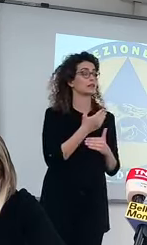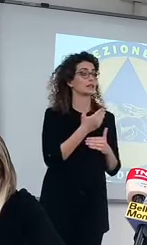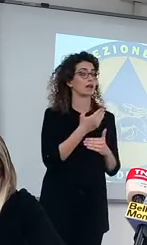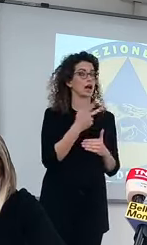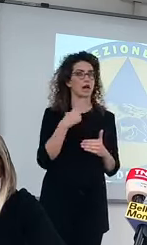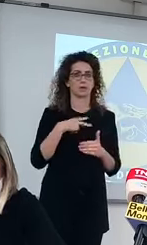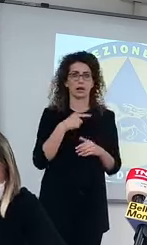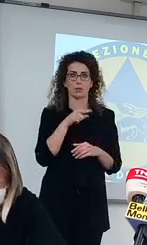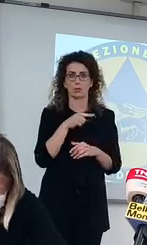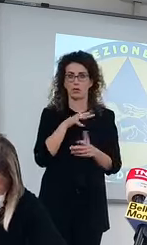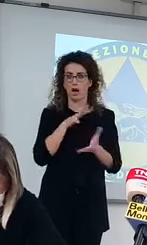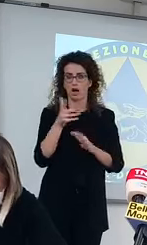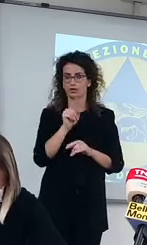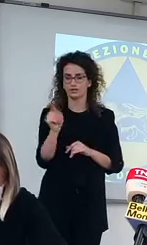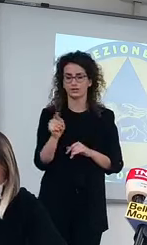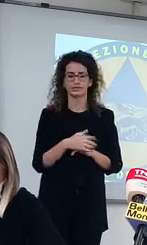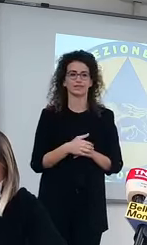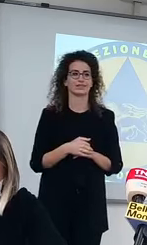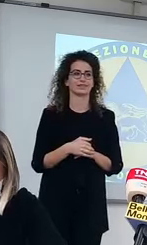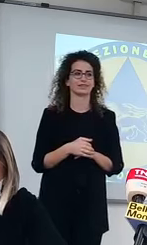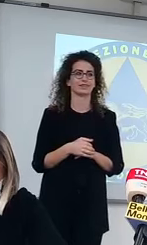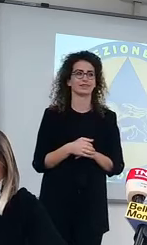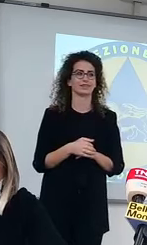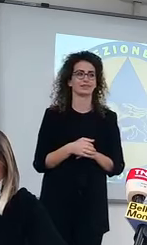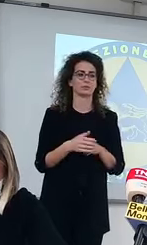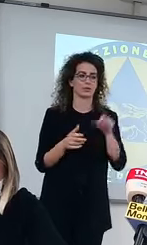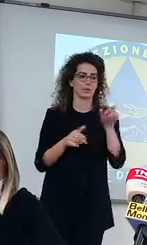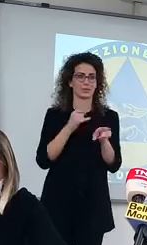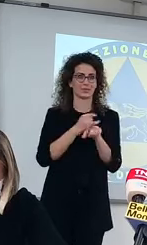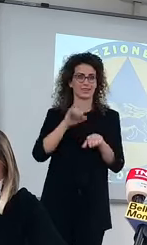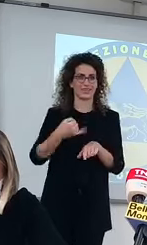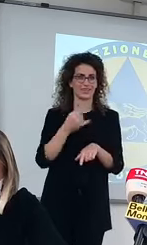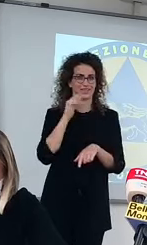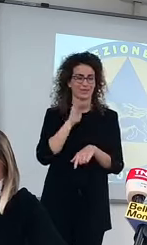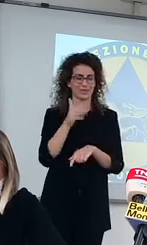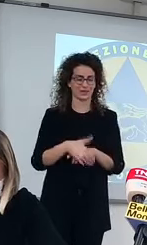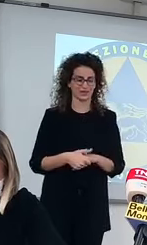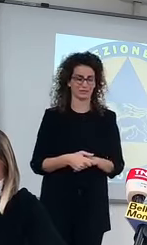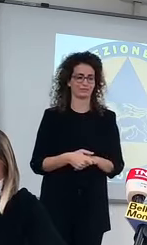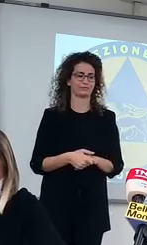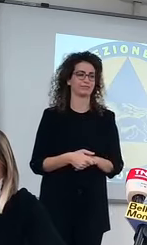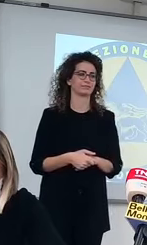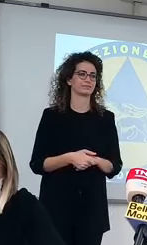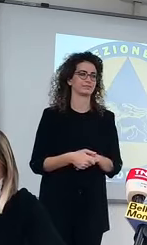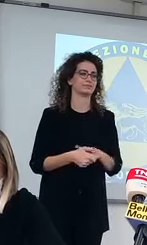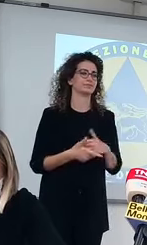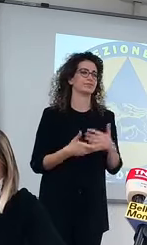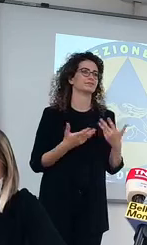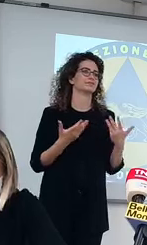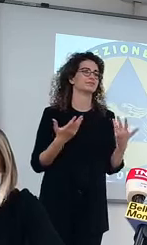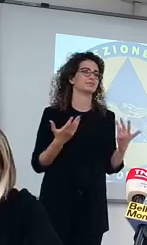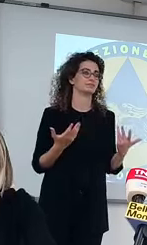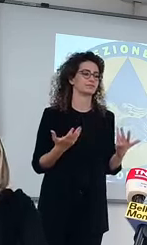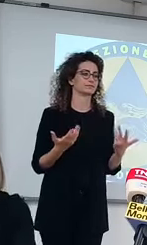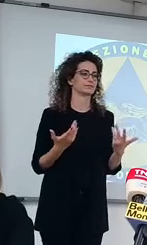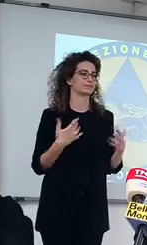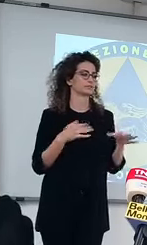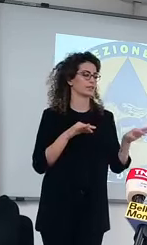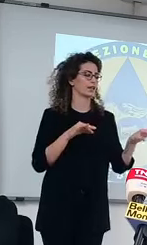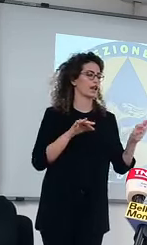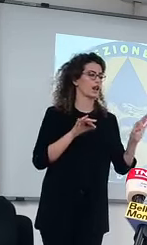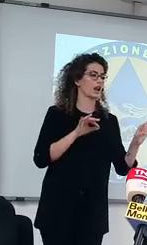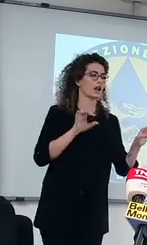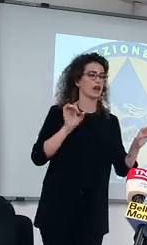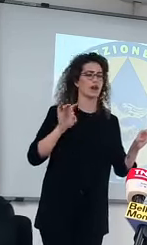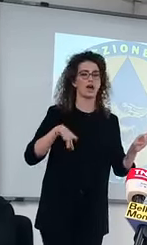lui, che non sia un altro che ha problema. Che non sia un altro promesso sposo. Beh, effettivamente